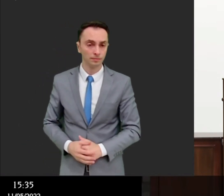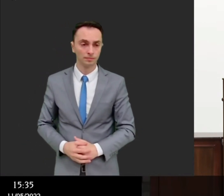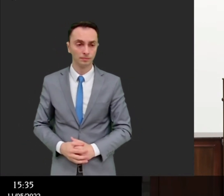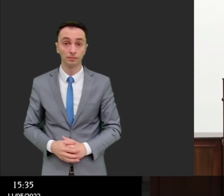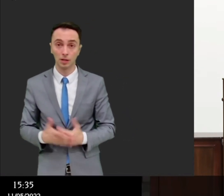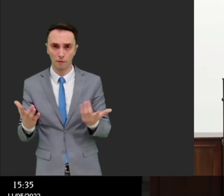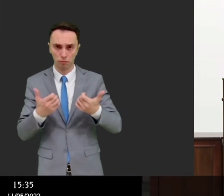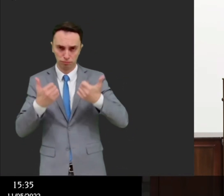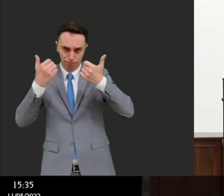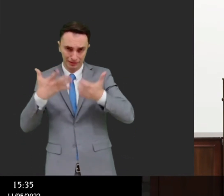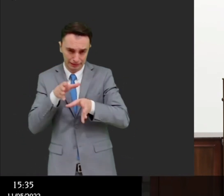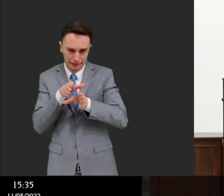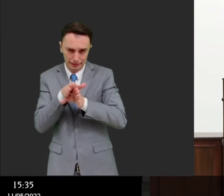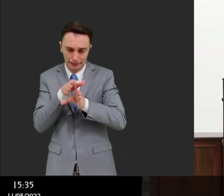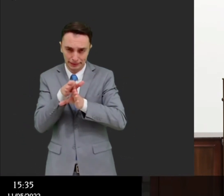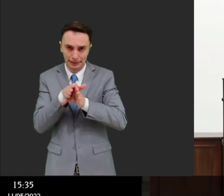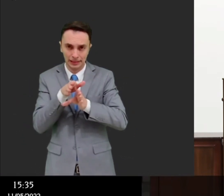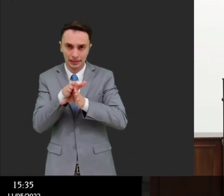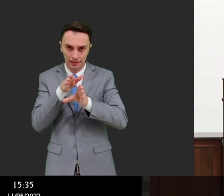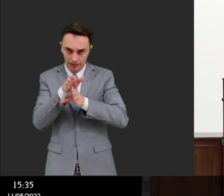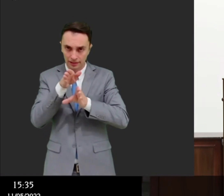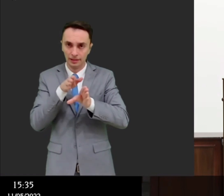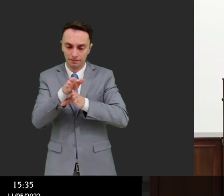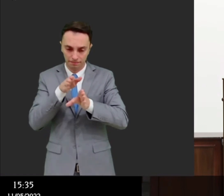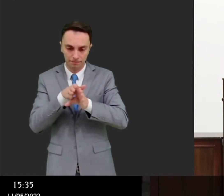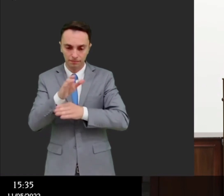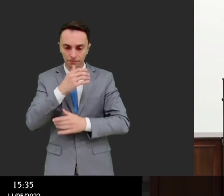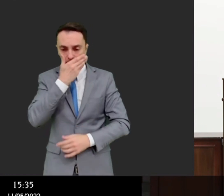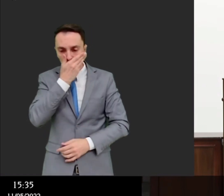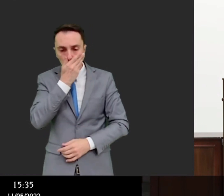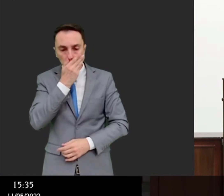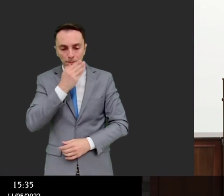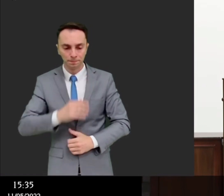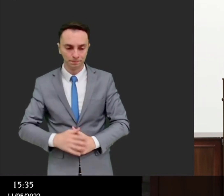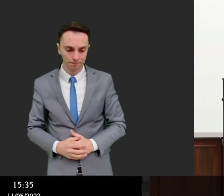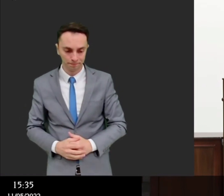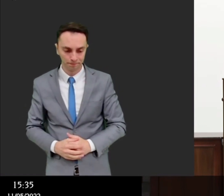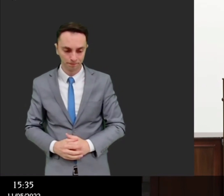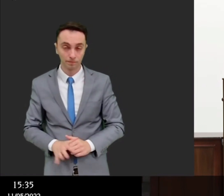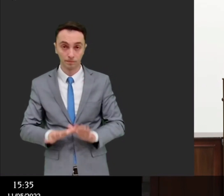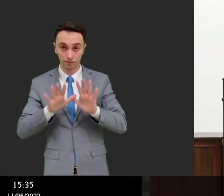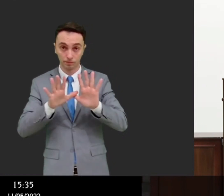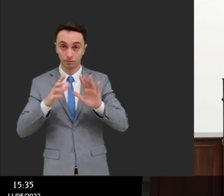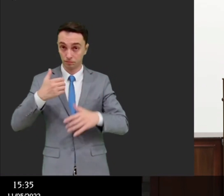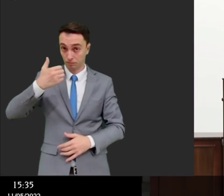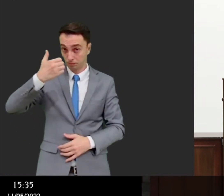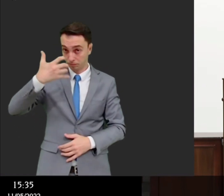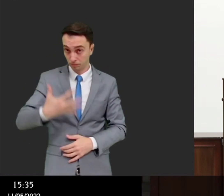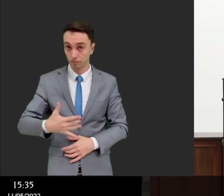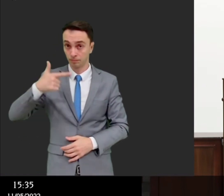este conselho. Então, irmão, todo aquele que tem uns olhos, vamos voltar à